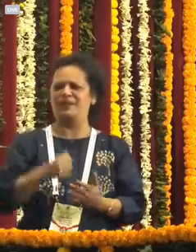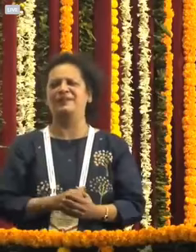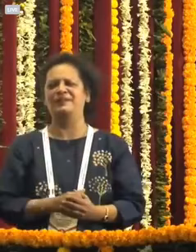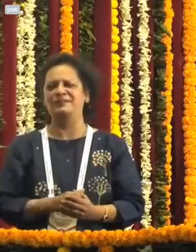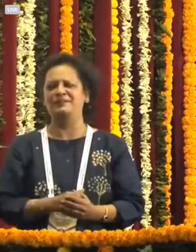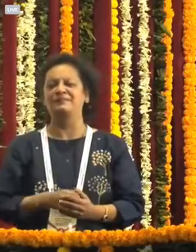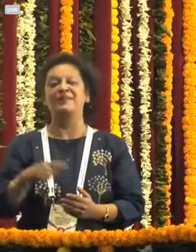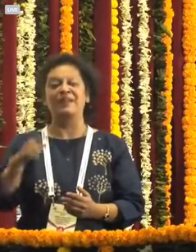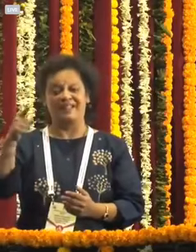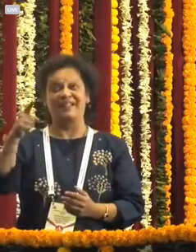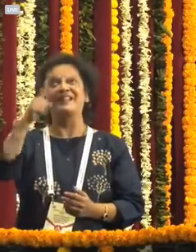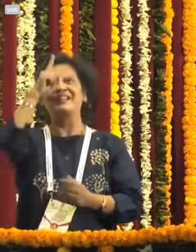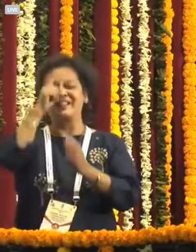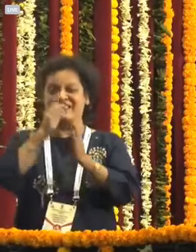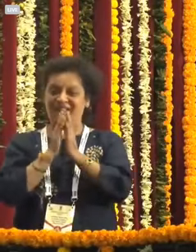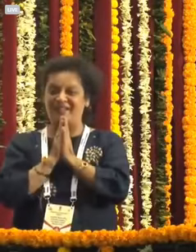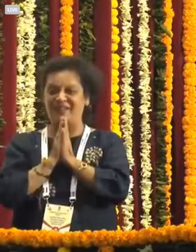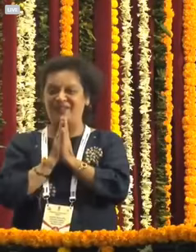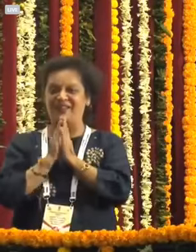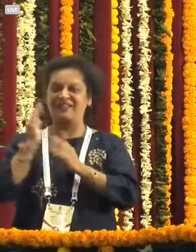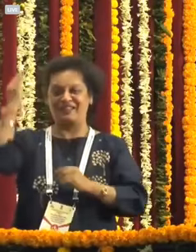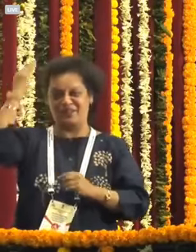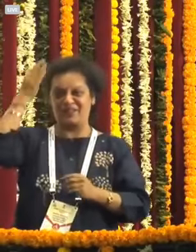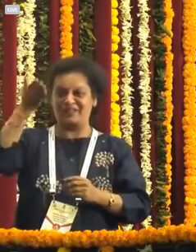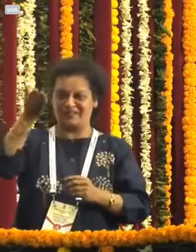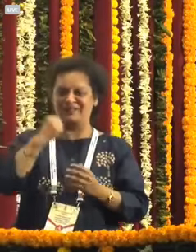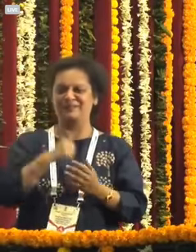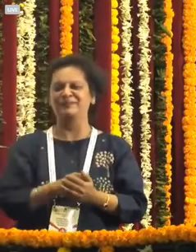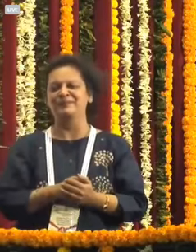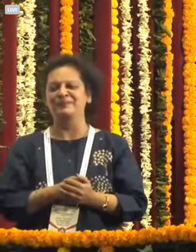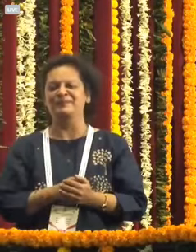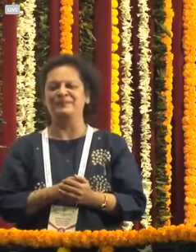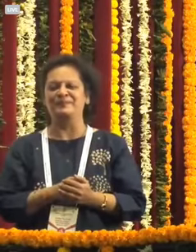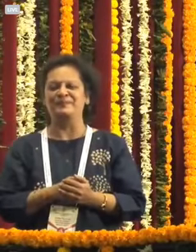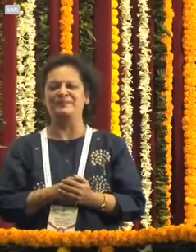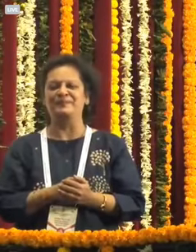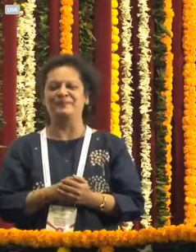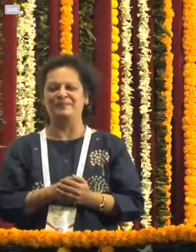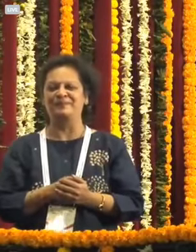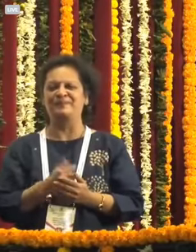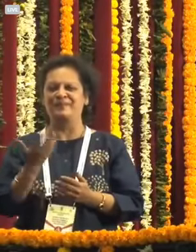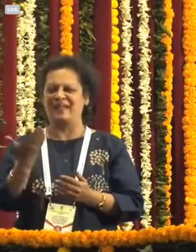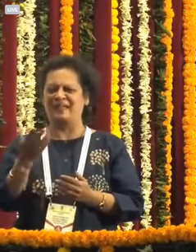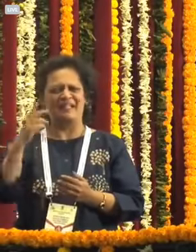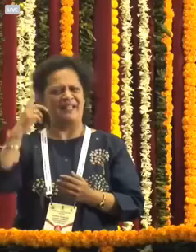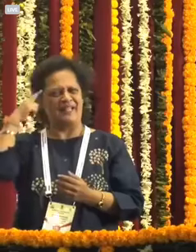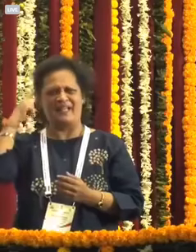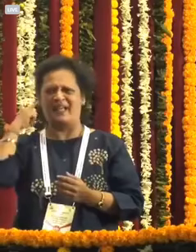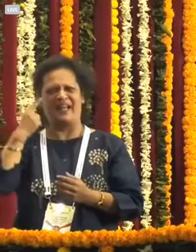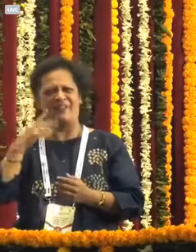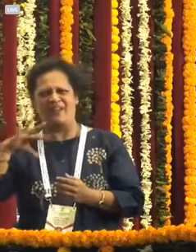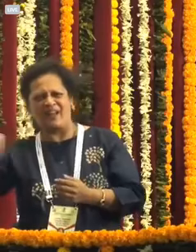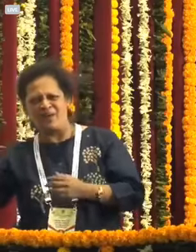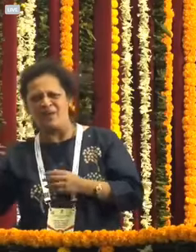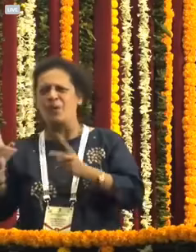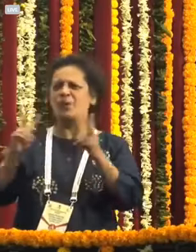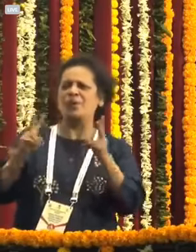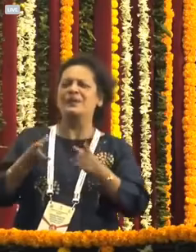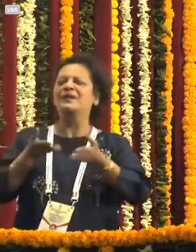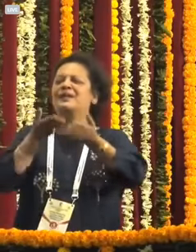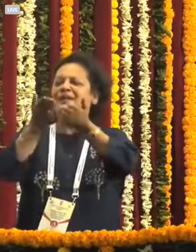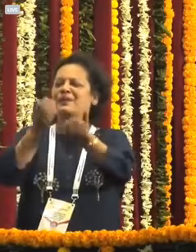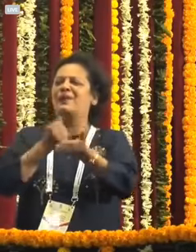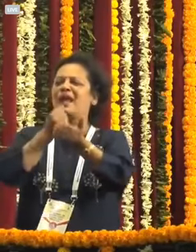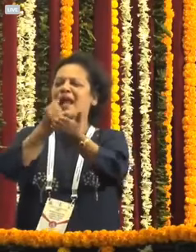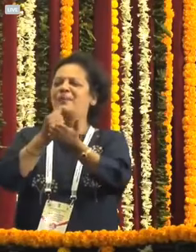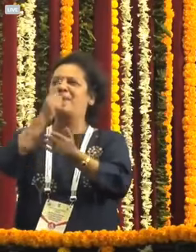अर्थाने एक देवाने वरदान देणगी दिलेला हा प्रकार आहे। एका हाताने काढला असला तरी दुसऱ्या दोन हाताने तुम्हाला देण्याचा